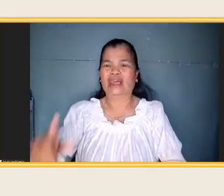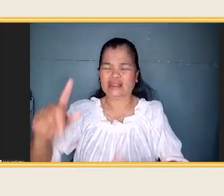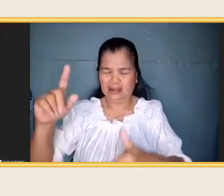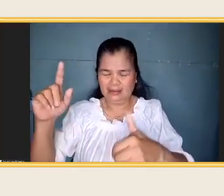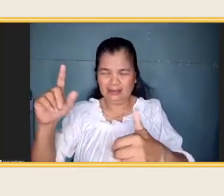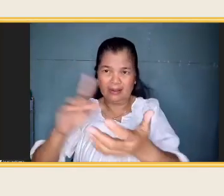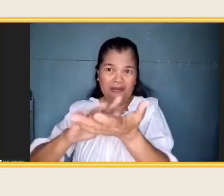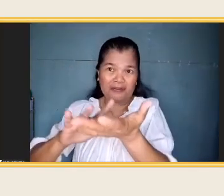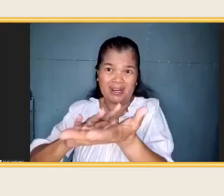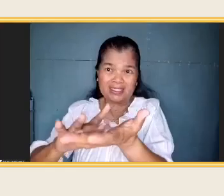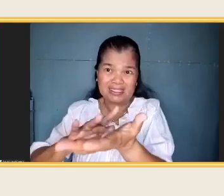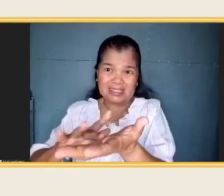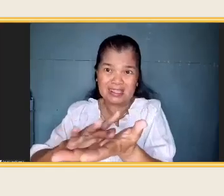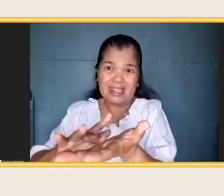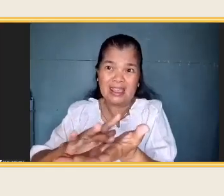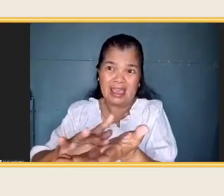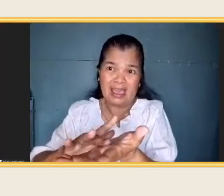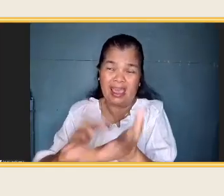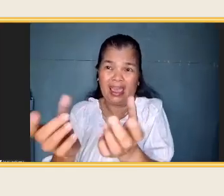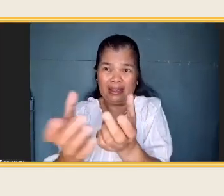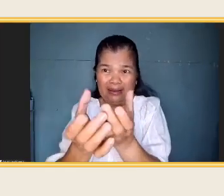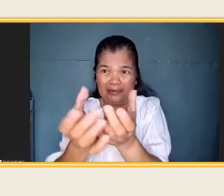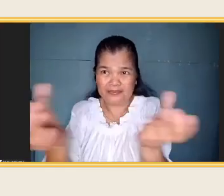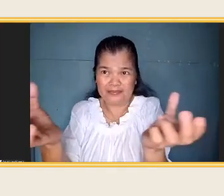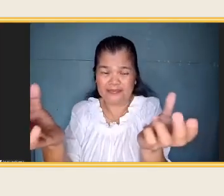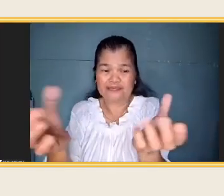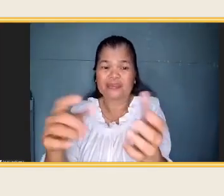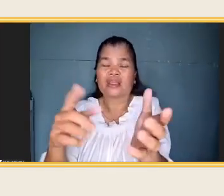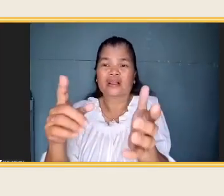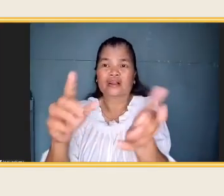And now, ulit. First aid.